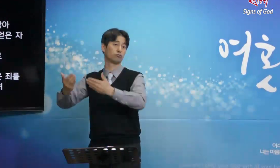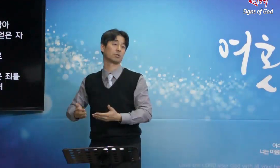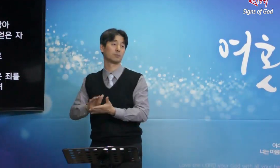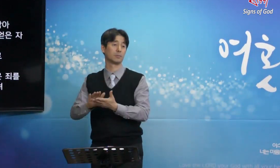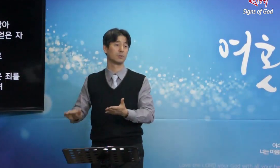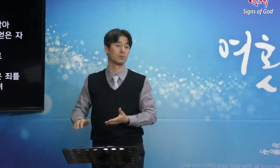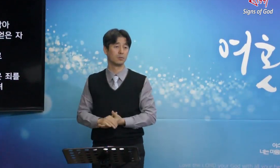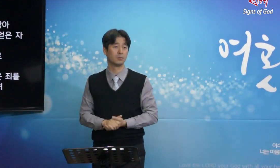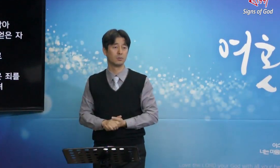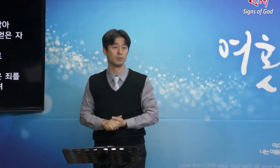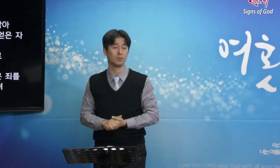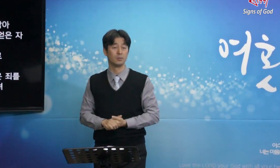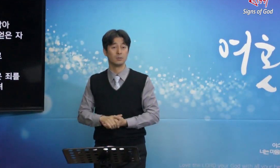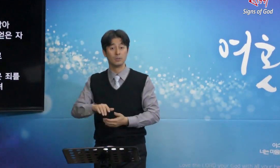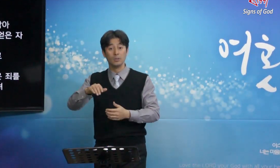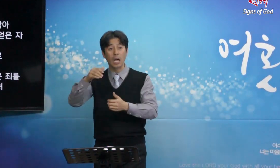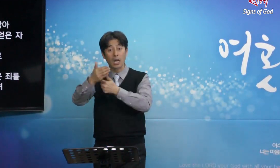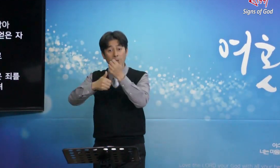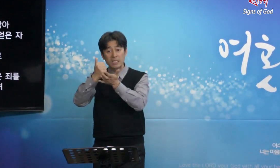이루어 주셨습니다.